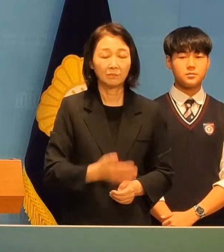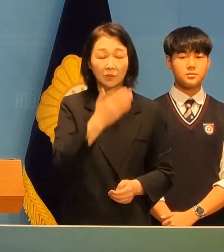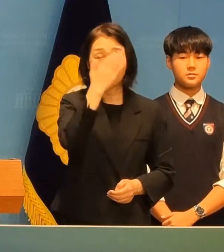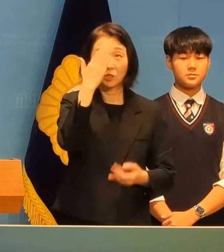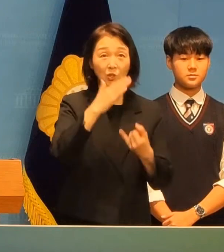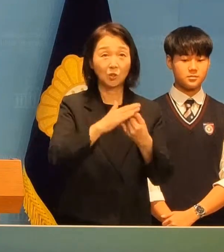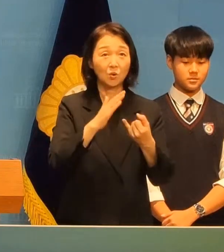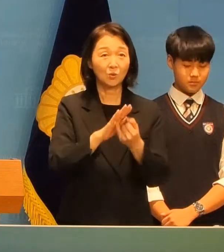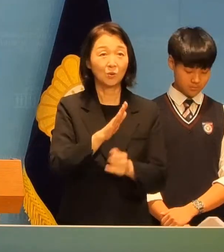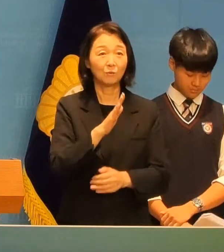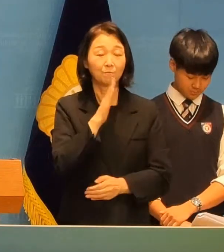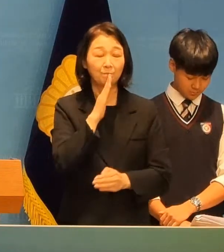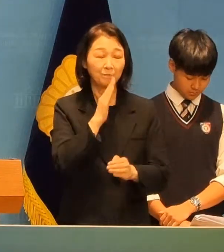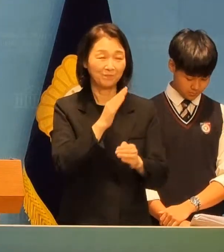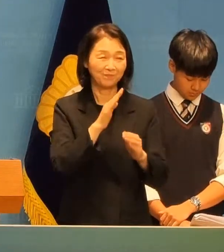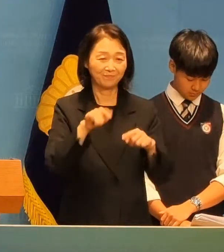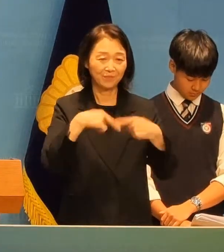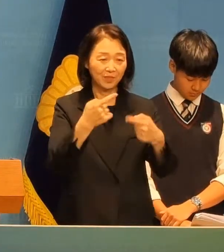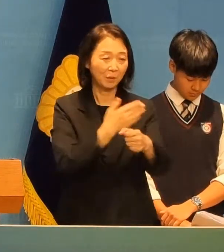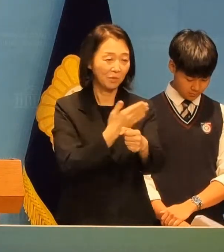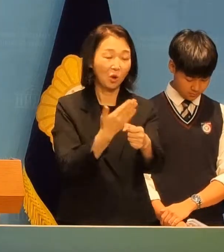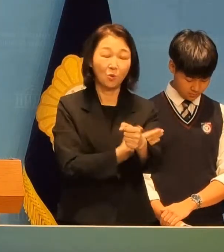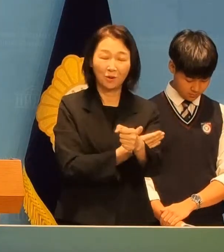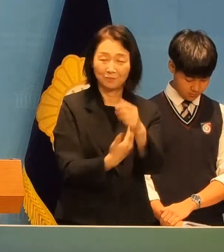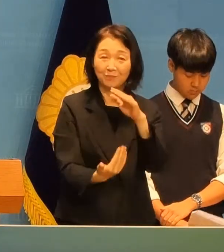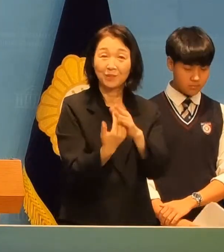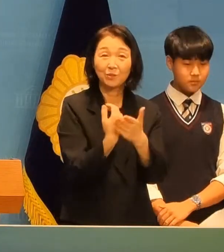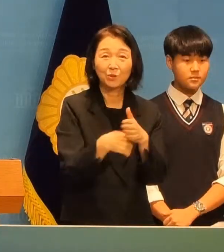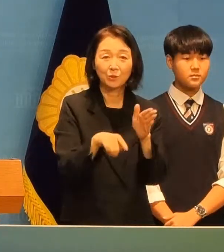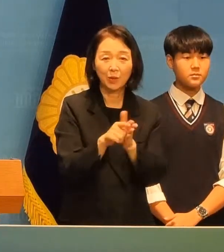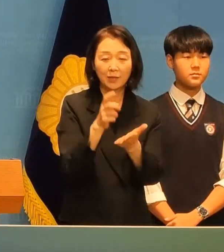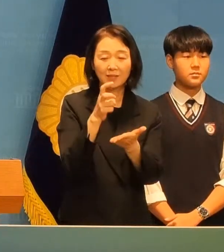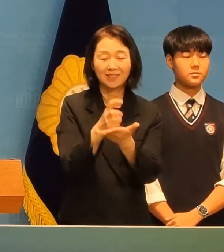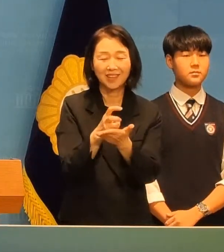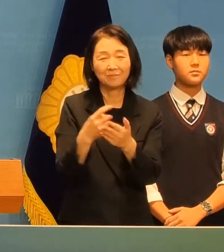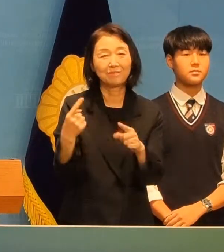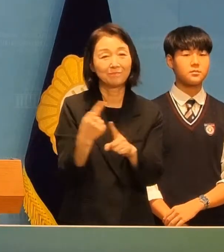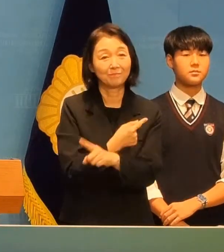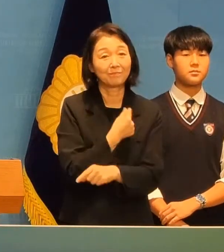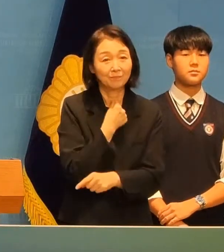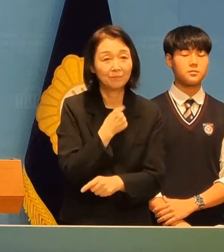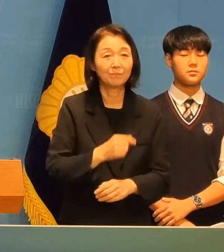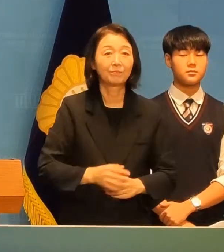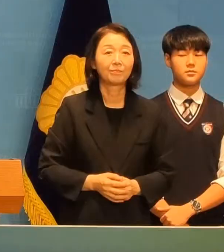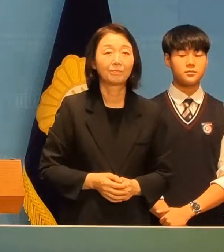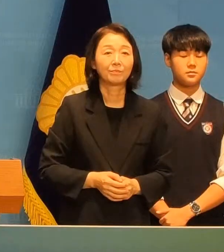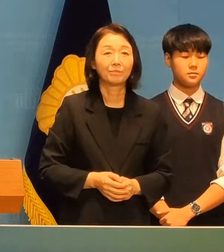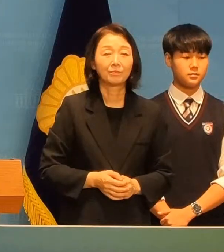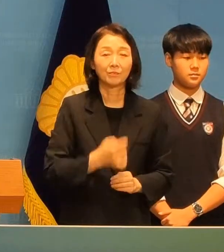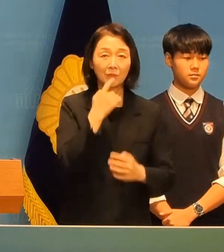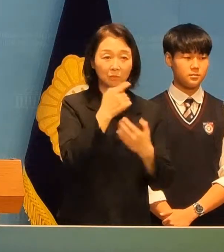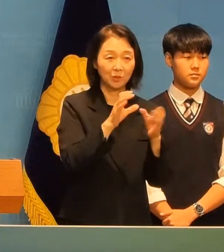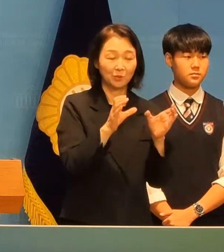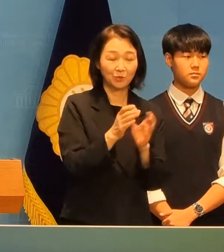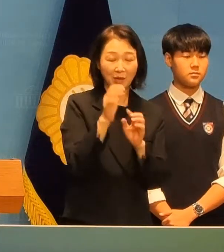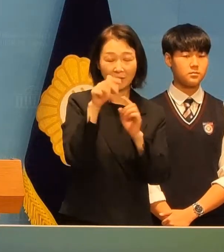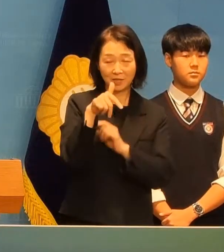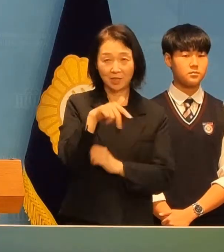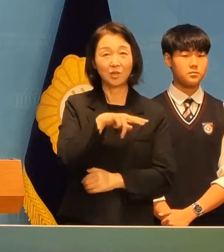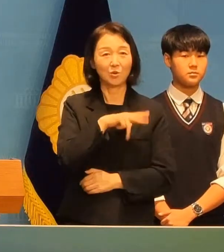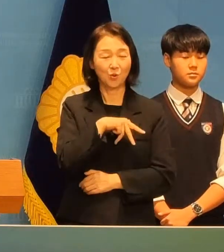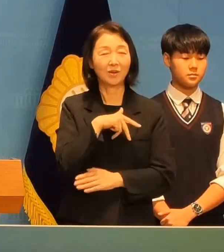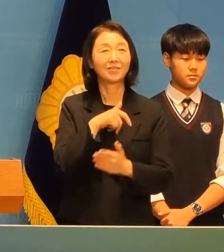청소년의 실질적인 참정권 실현을 위해 제도 개선 운동을 시작하겠습니다. 더불어민주당 이성윤 의원이